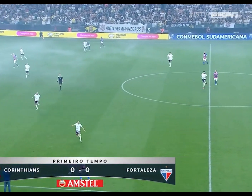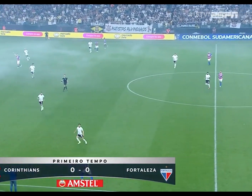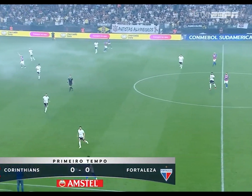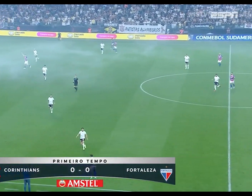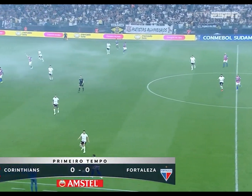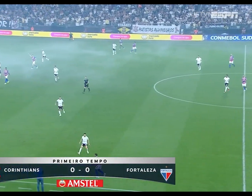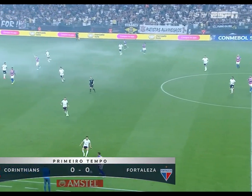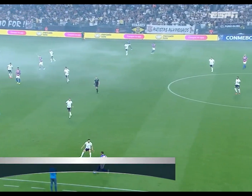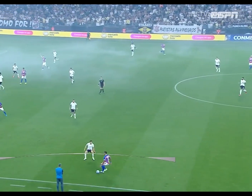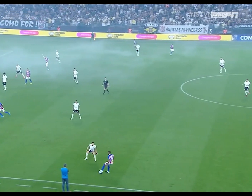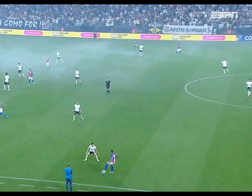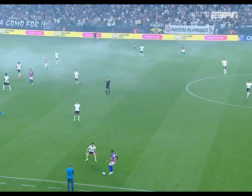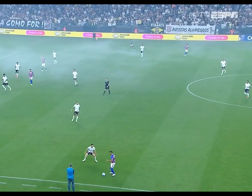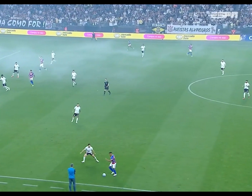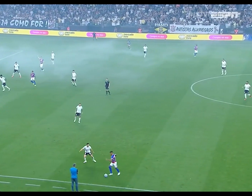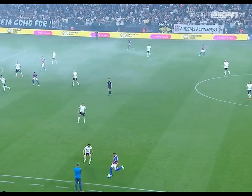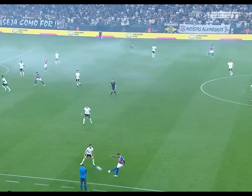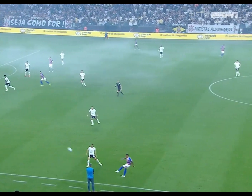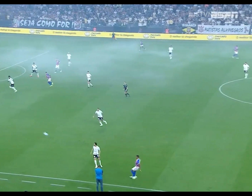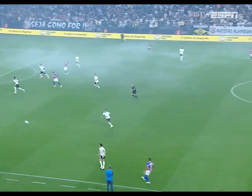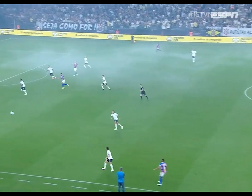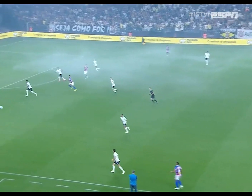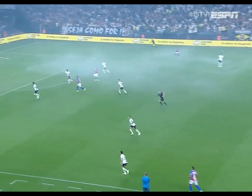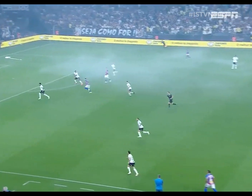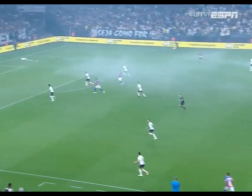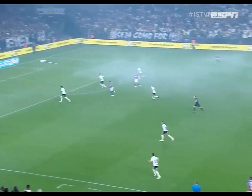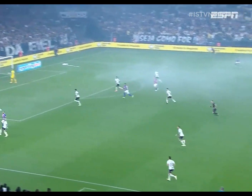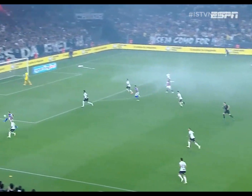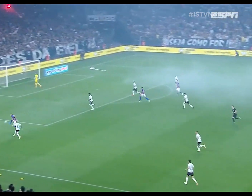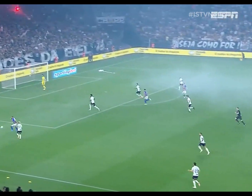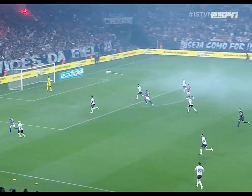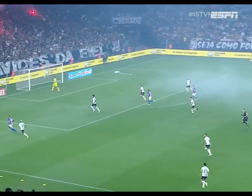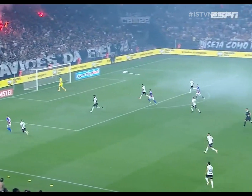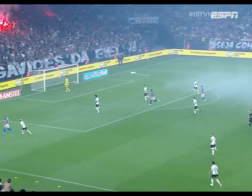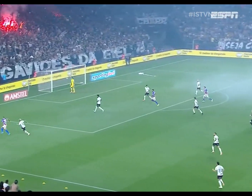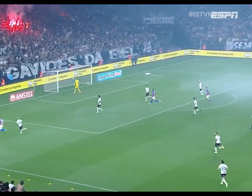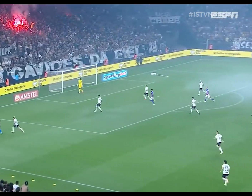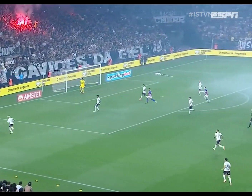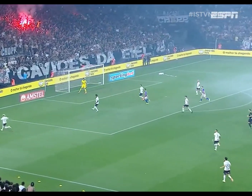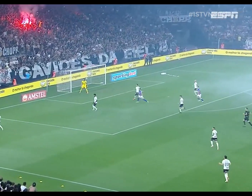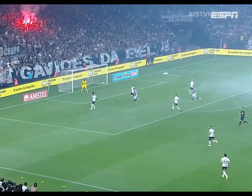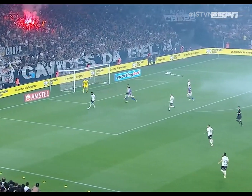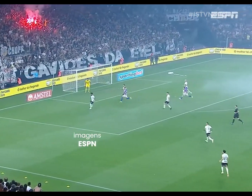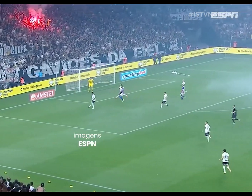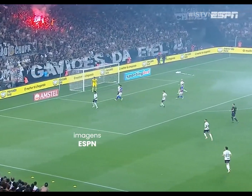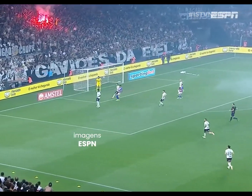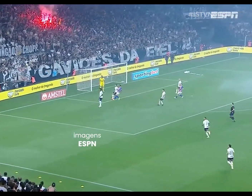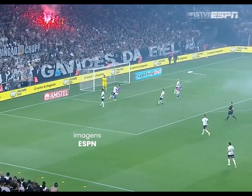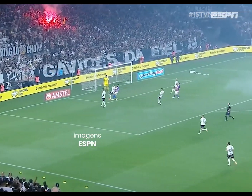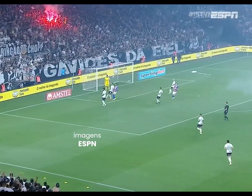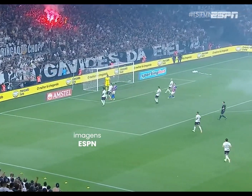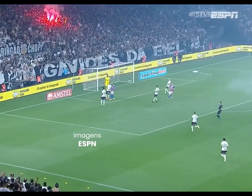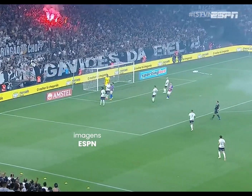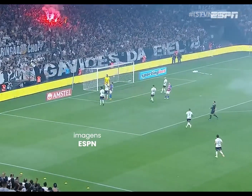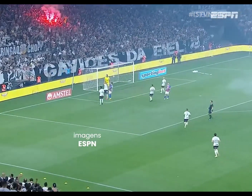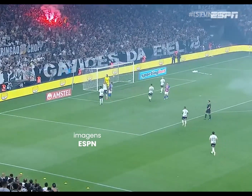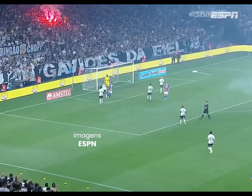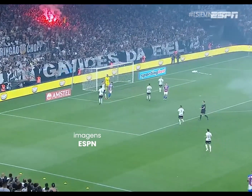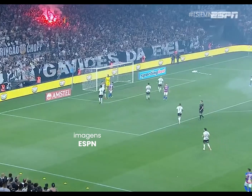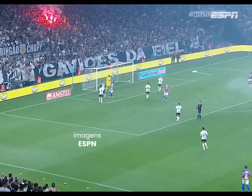2023 alvinegro. Do outro, o Fortaleza encara a competição como seu principal objetivo no ano, e fez por onde acreditar em um título. O